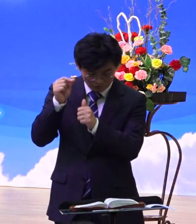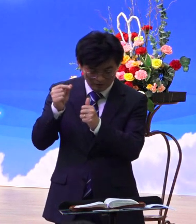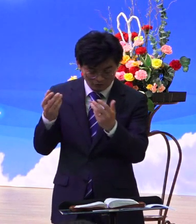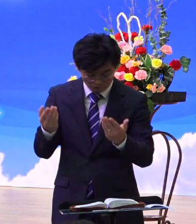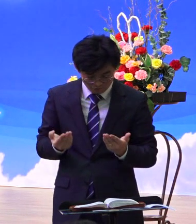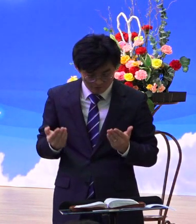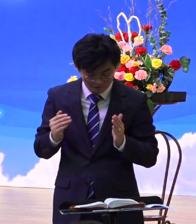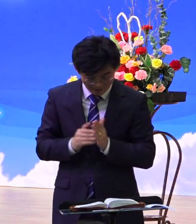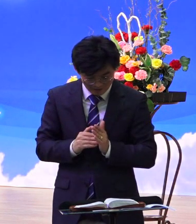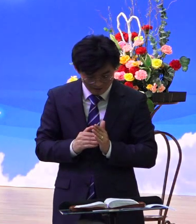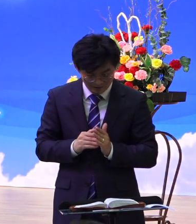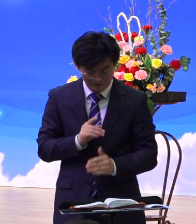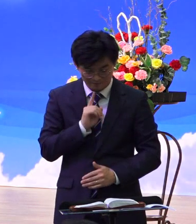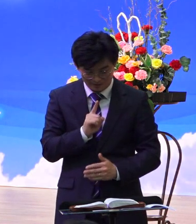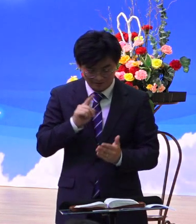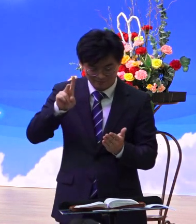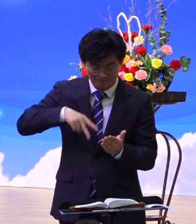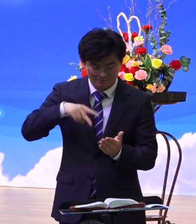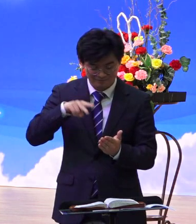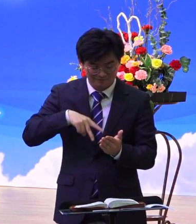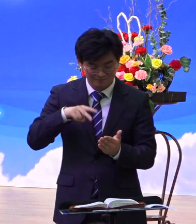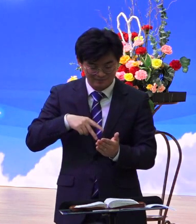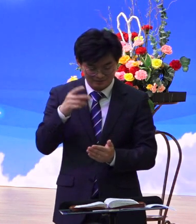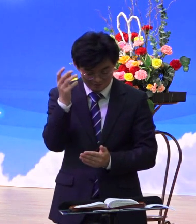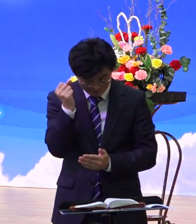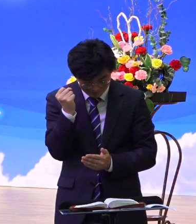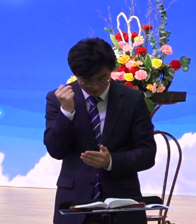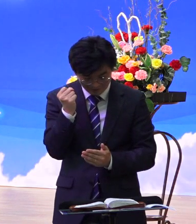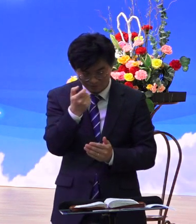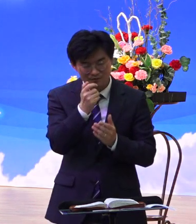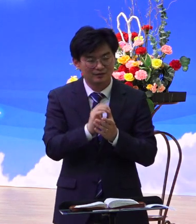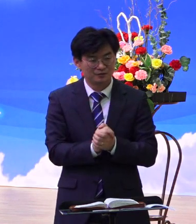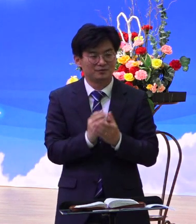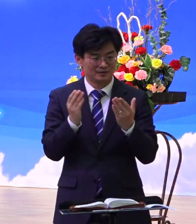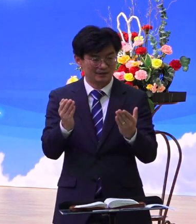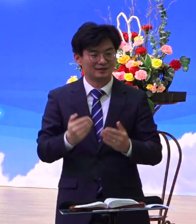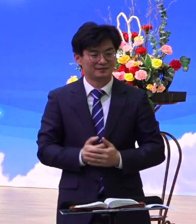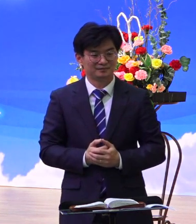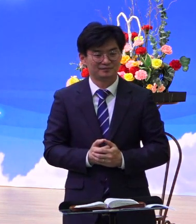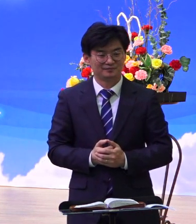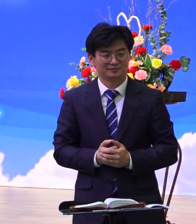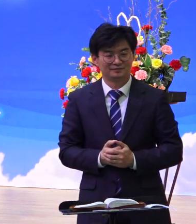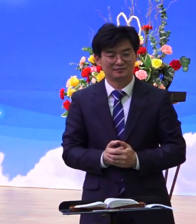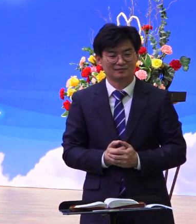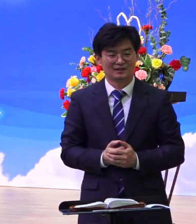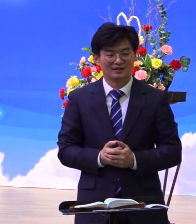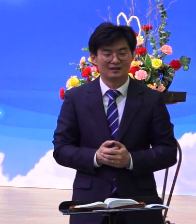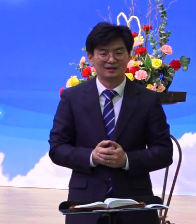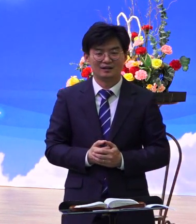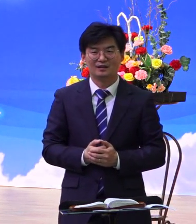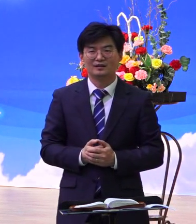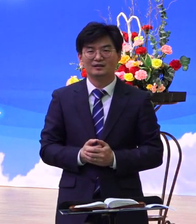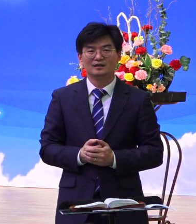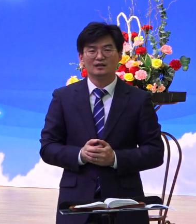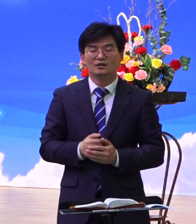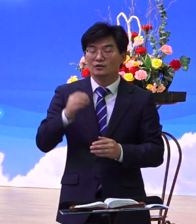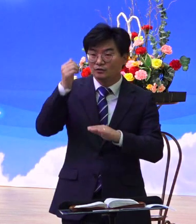마음속에 새기면서 그 말씀을 붙들고 기도했을 것입니다. 그러면서 남북으로 분단되어